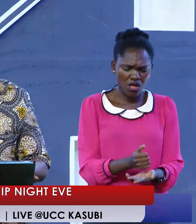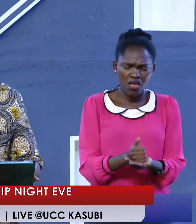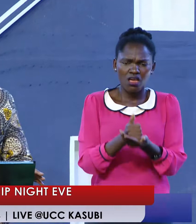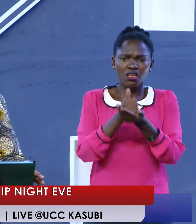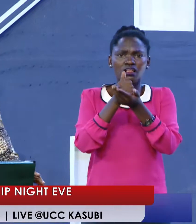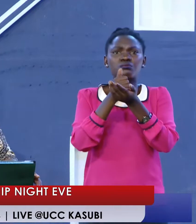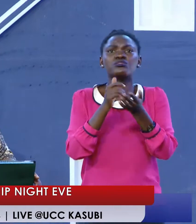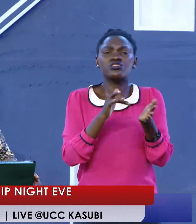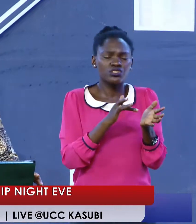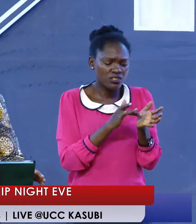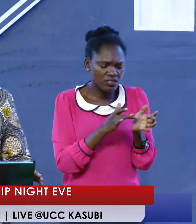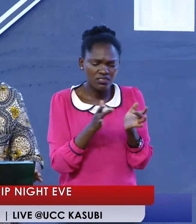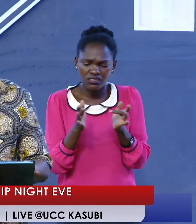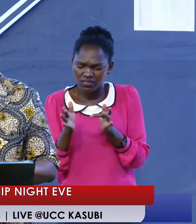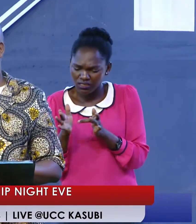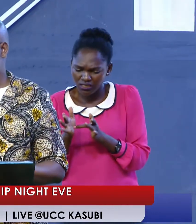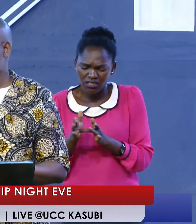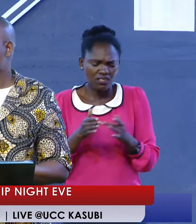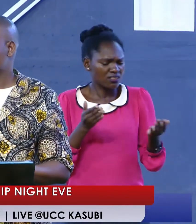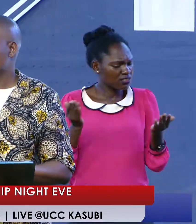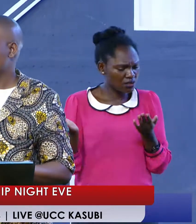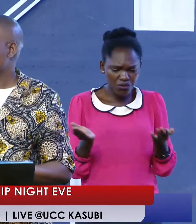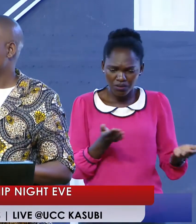Oliwa Yesu